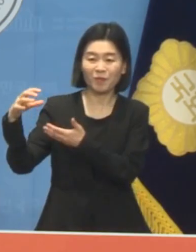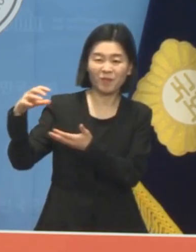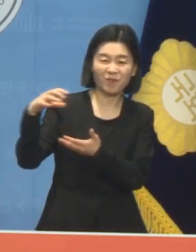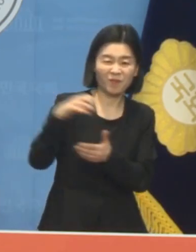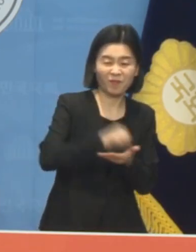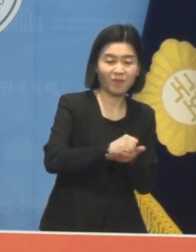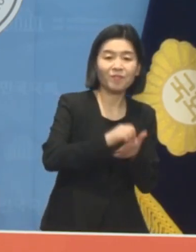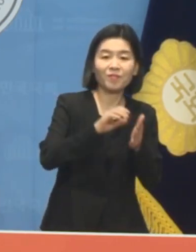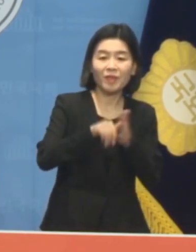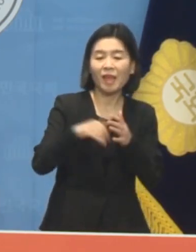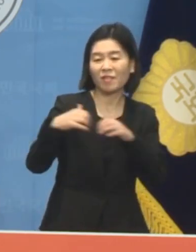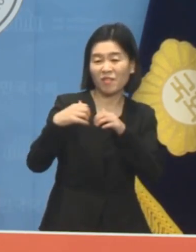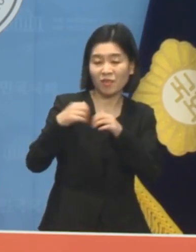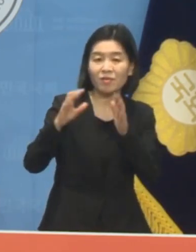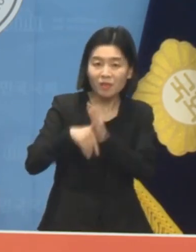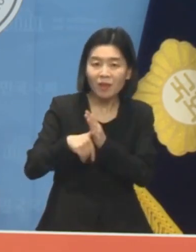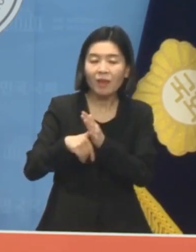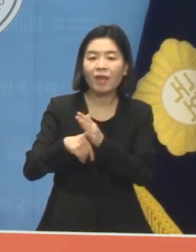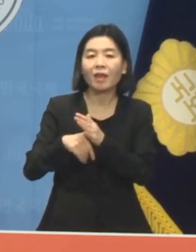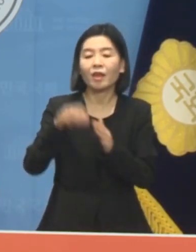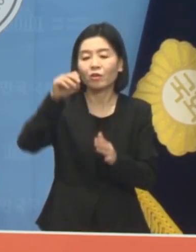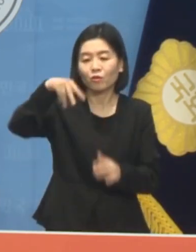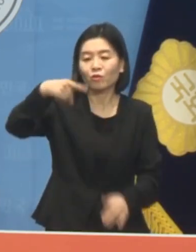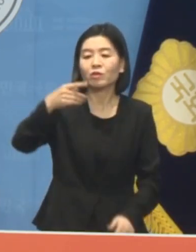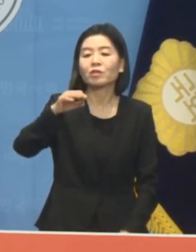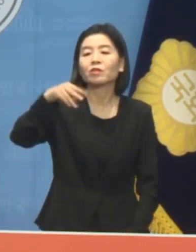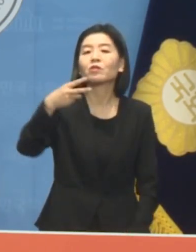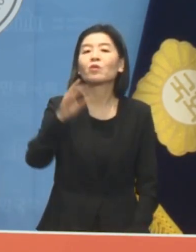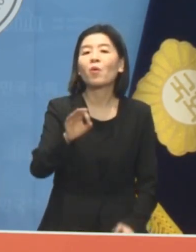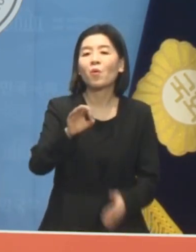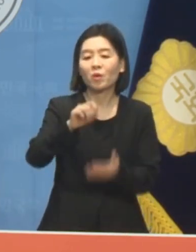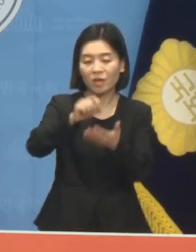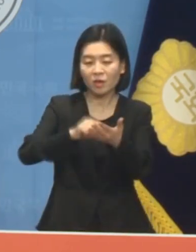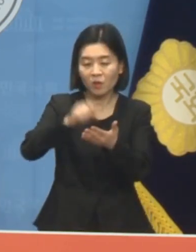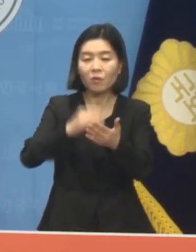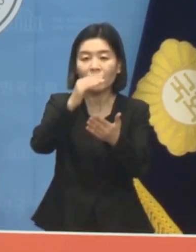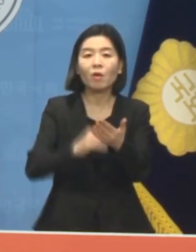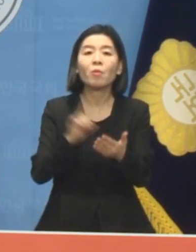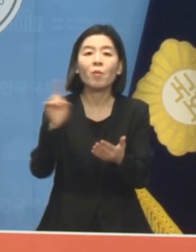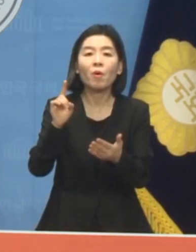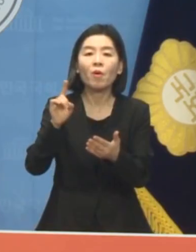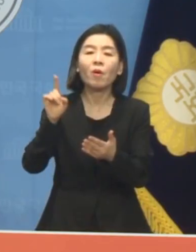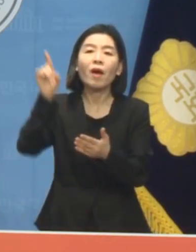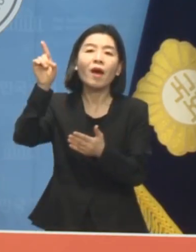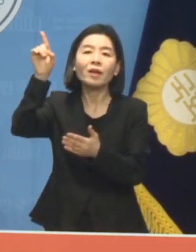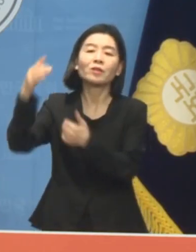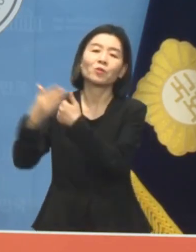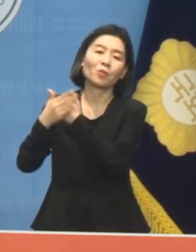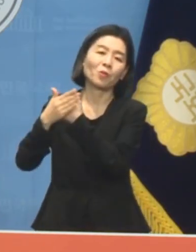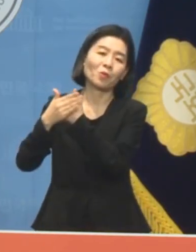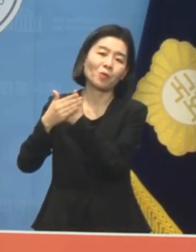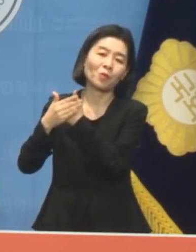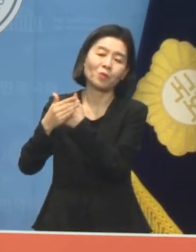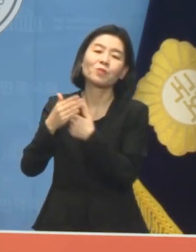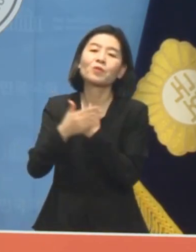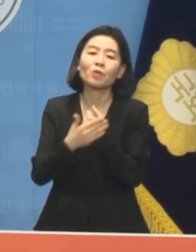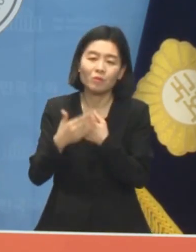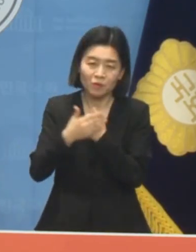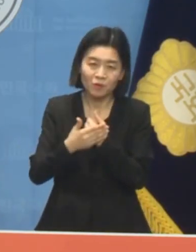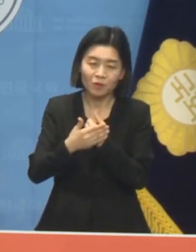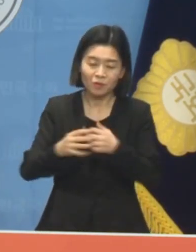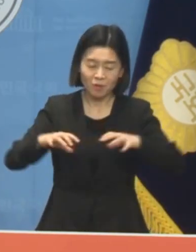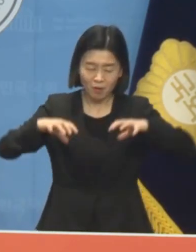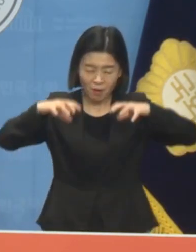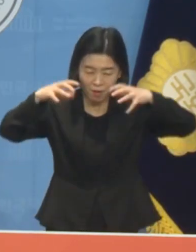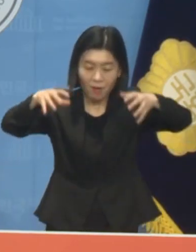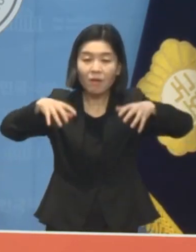유성룡은 이런 이야기를 합니다. 하늘이 도왔기 때문이라고. 세계 역사는 하나님이 주관하고